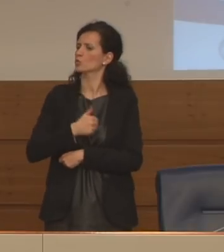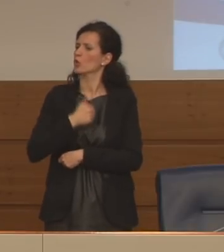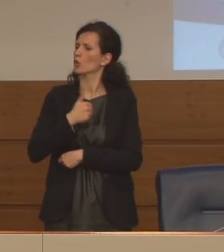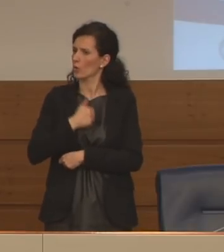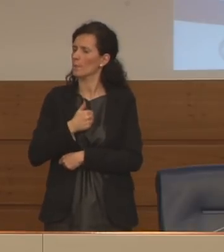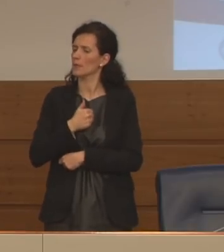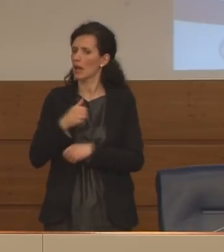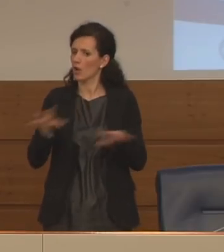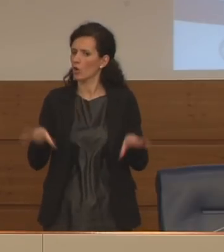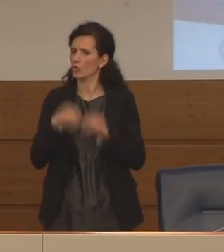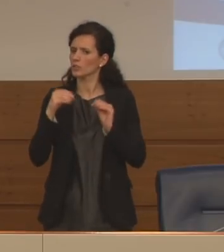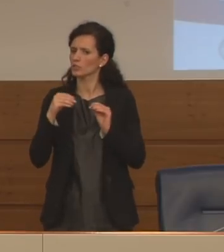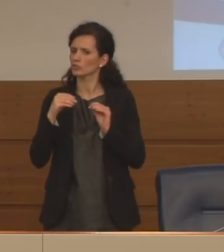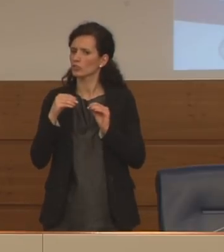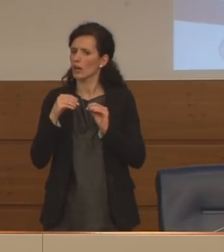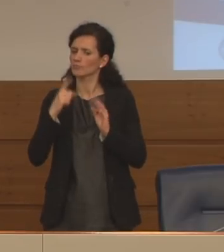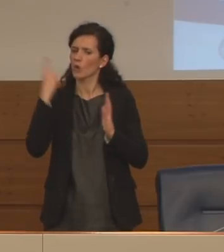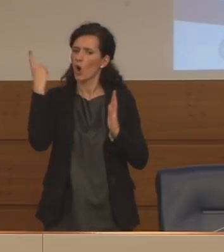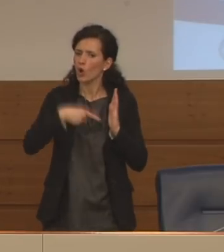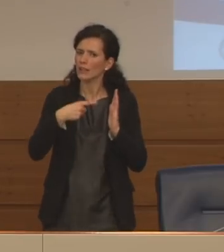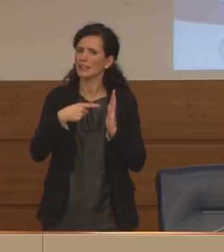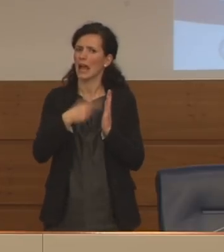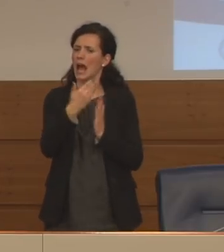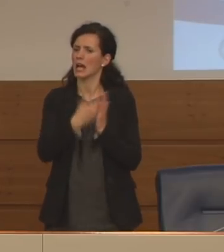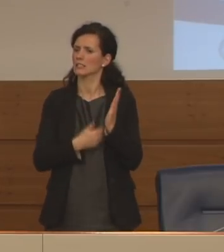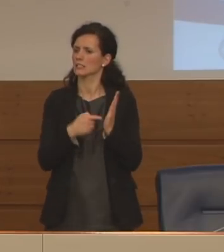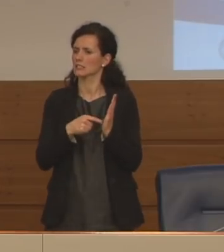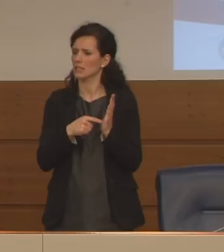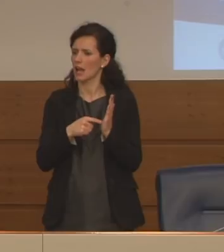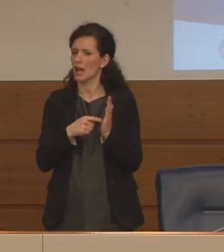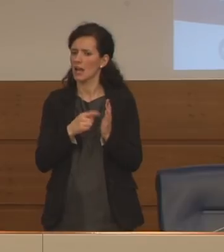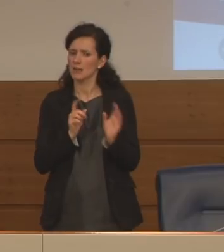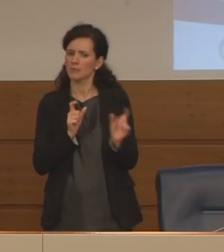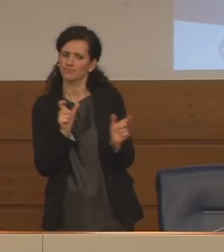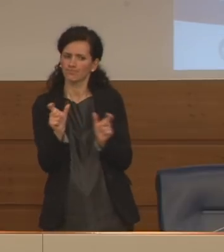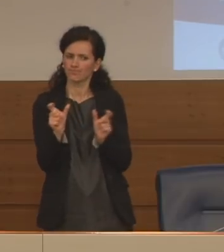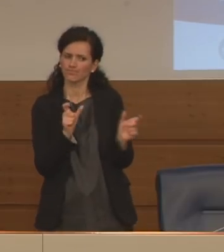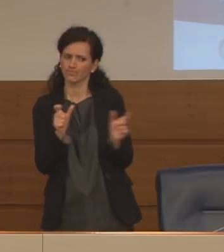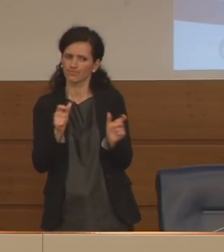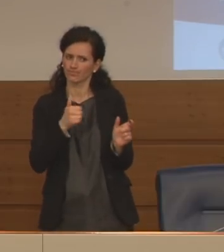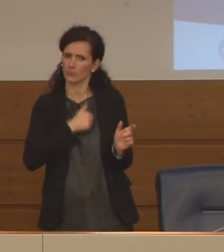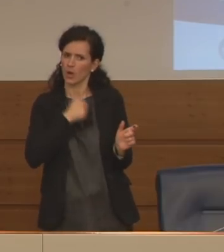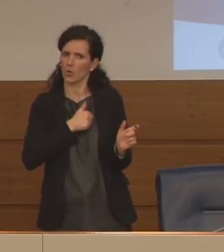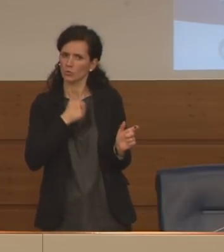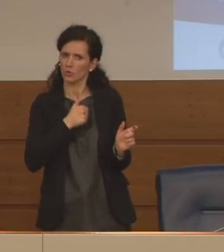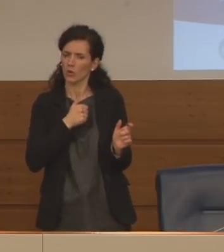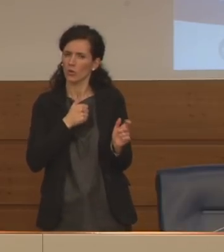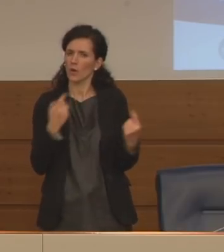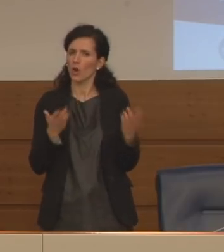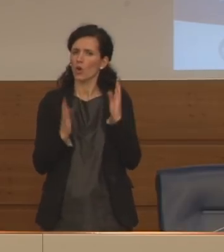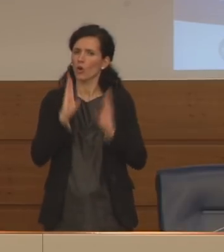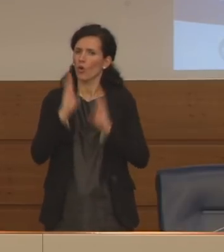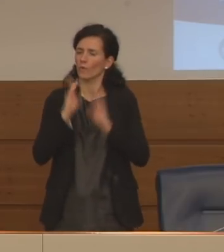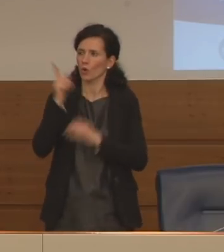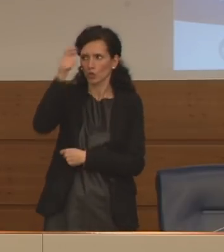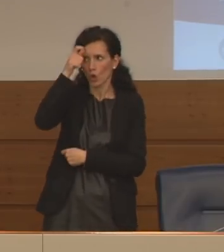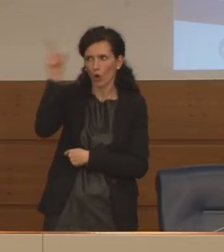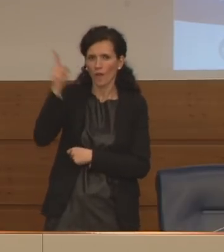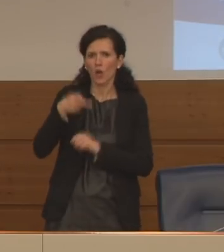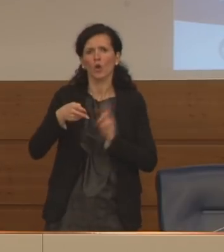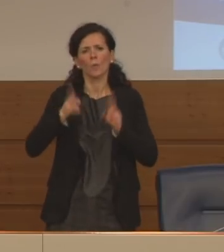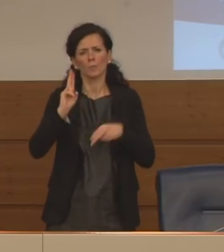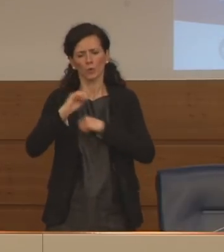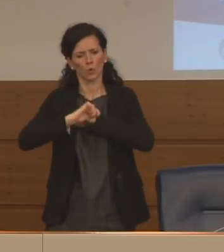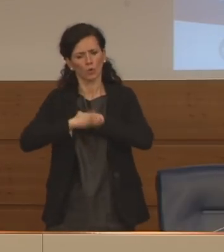delle ordinanze stanno vendendo delle misure indipendenti anche più stringenti di quelle del governo in particolare abbiamo visto negli ultimi